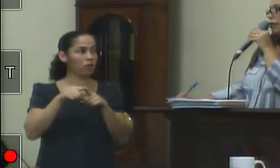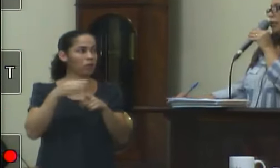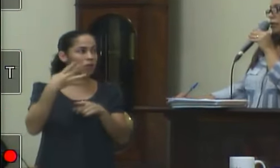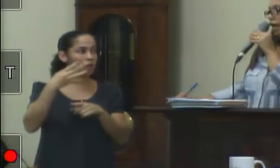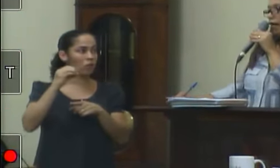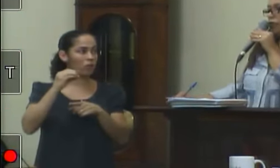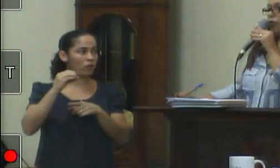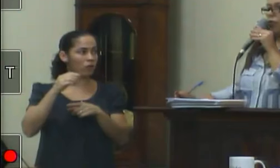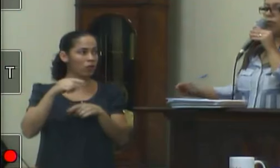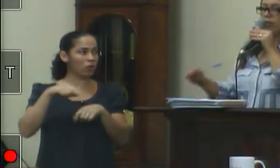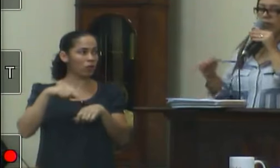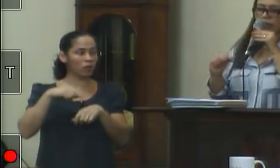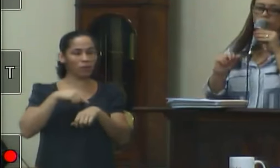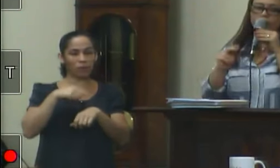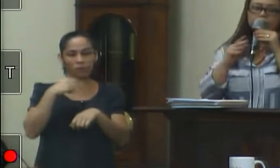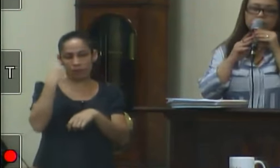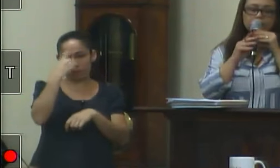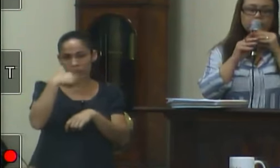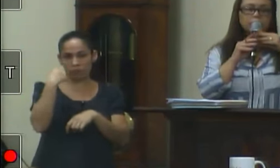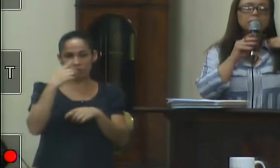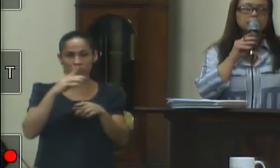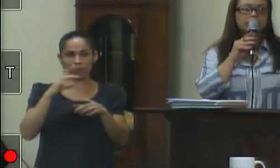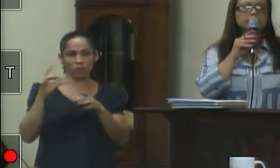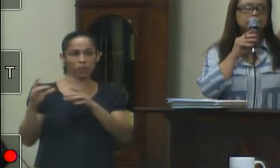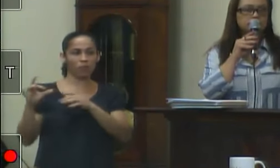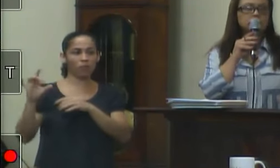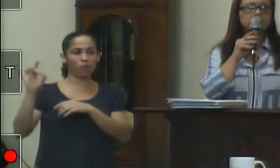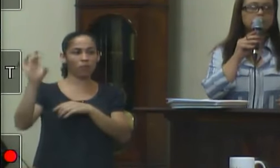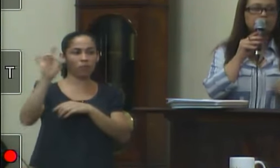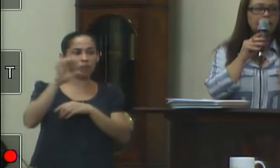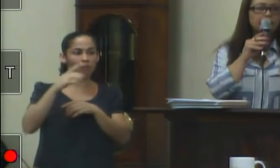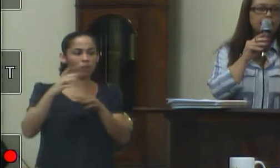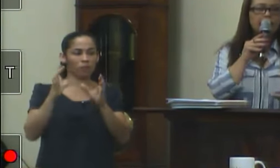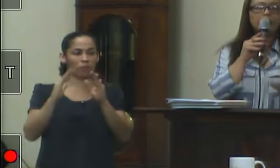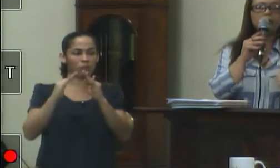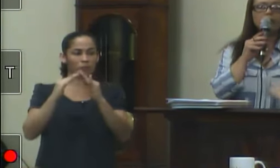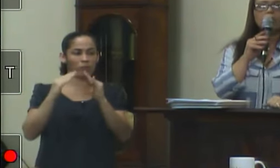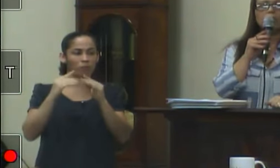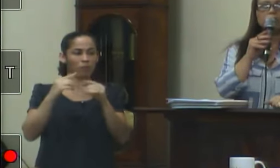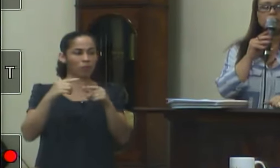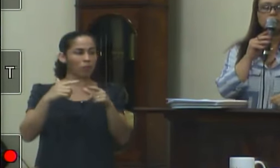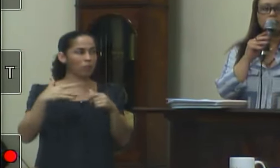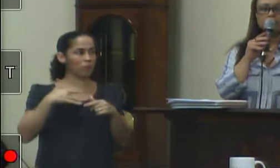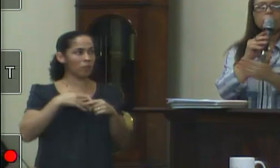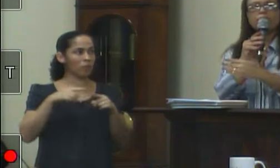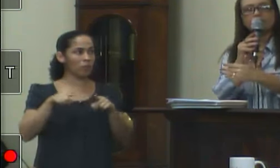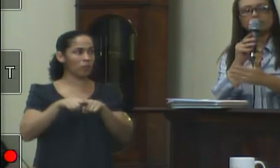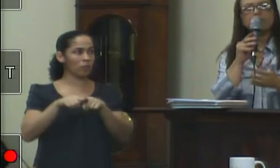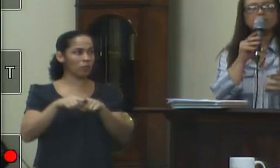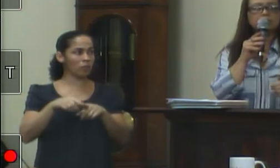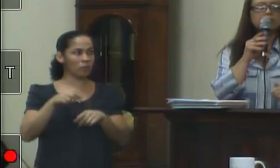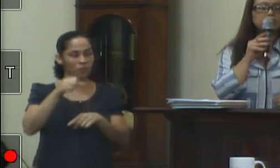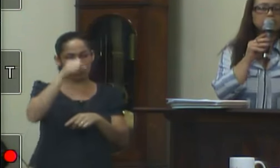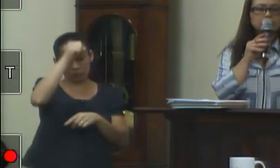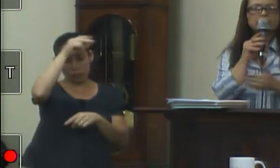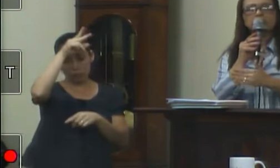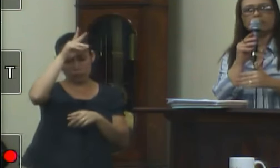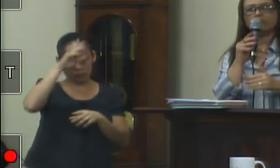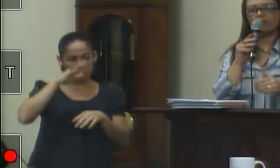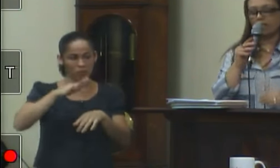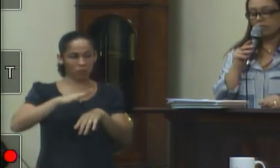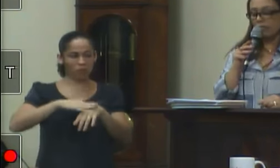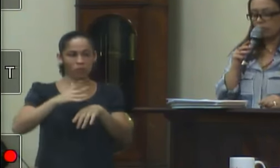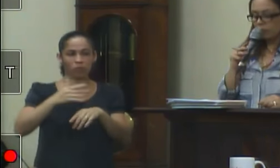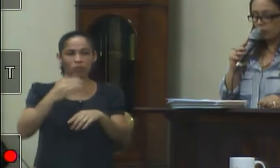em cada unidade. Ou seja, o município, né, nós vamos arcar com essas 5 dentistas,